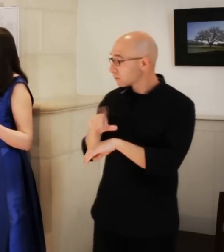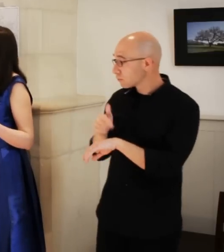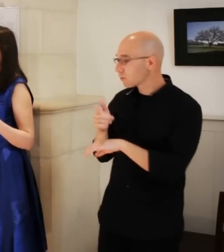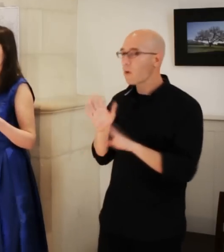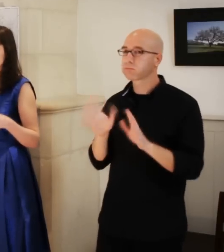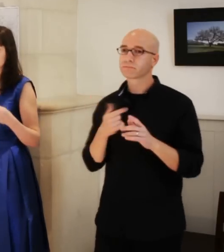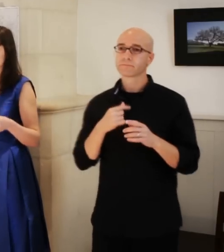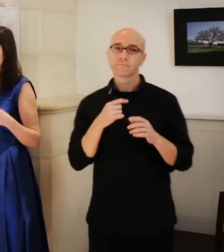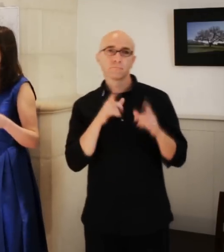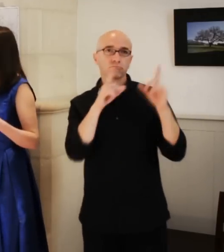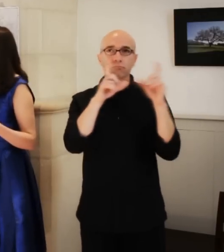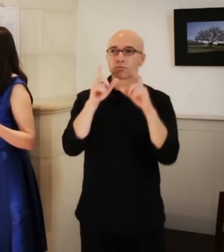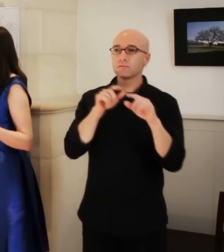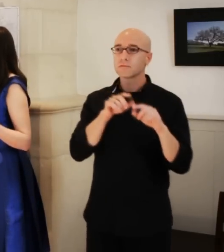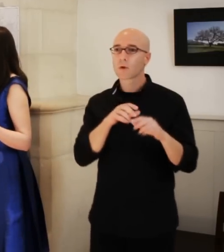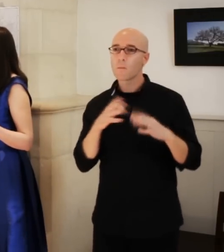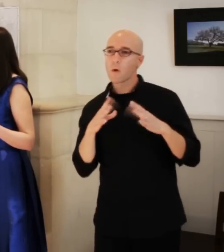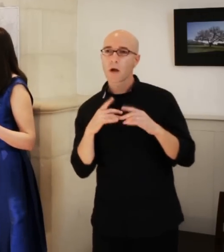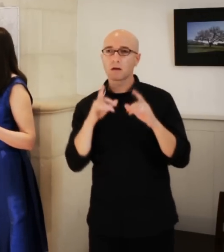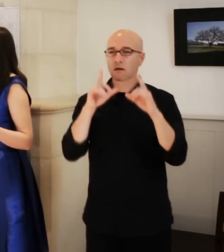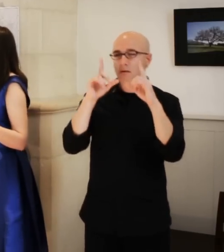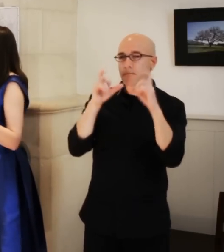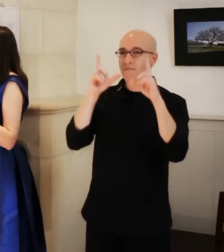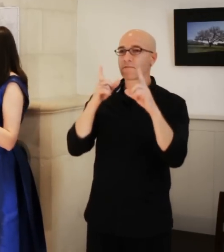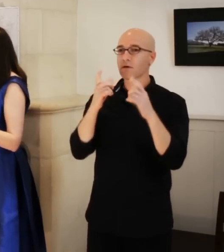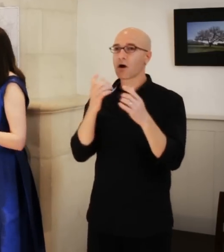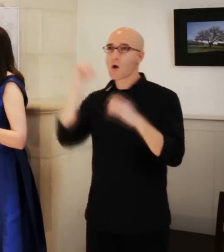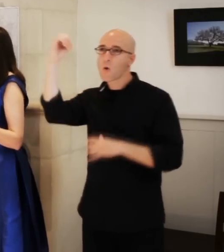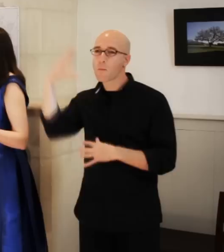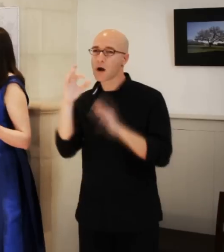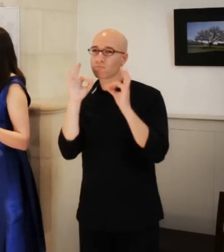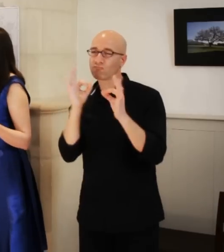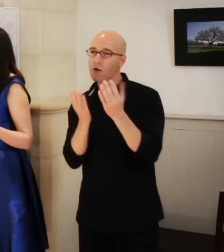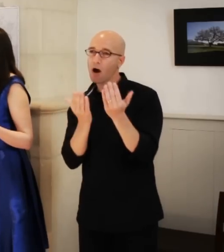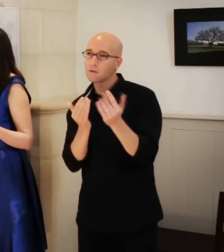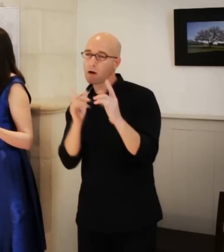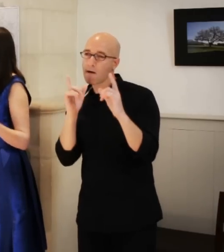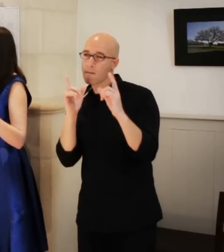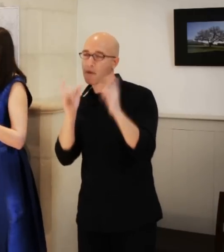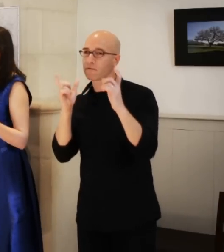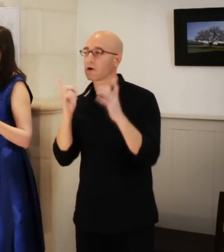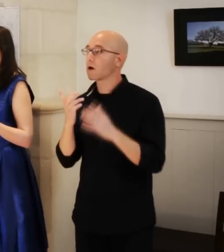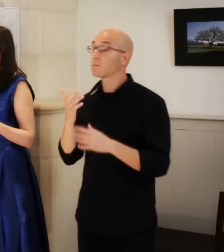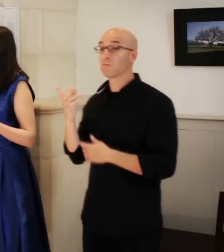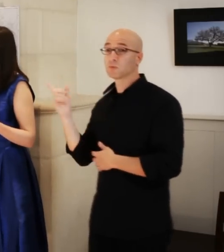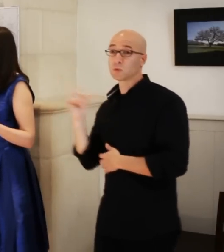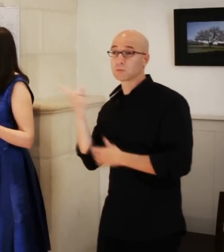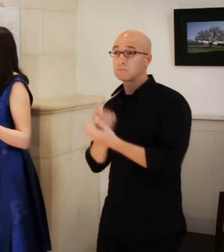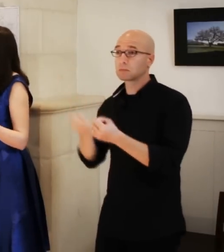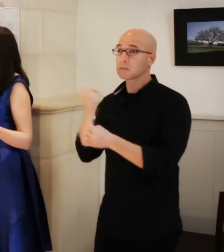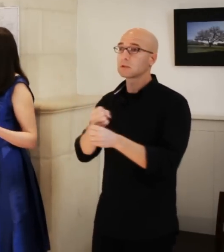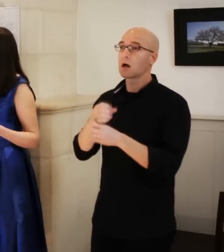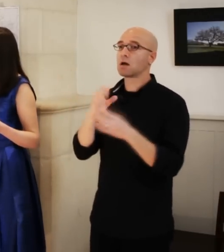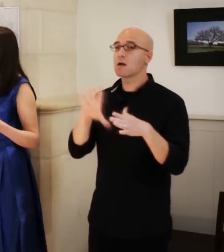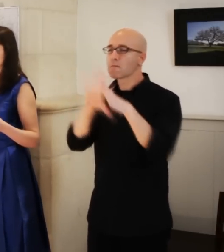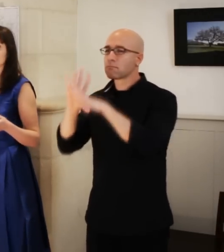attendre la bonne lumière, et puis pour trouver une photo. Donc ensuite on réalise des centaines d'images, et puis après on va créer des couples, et